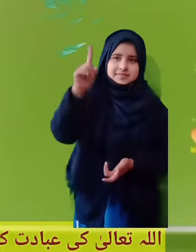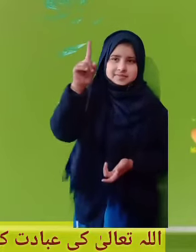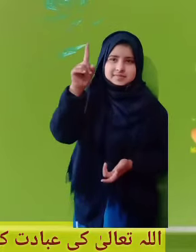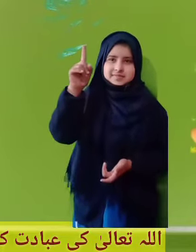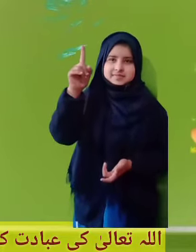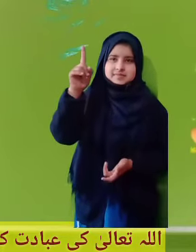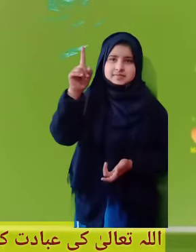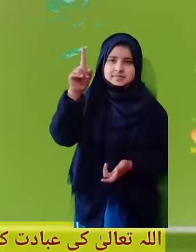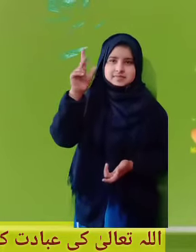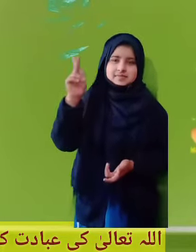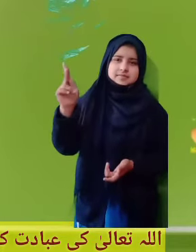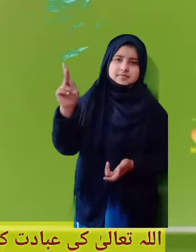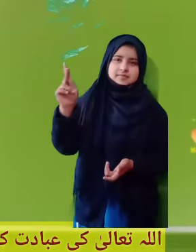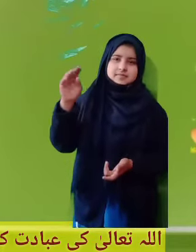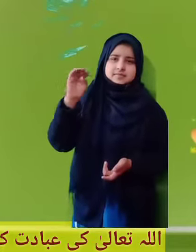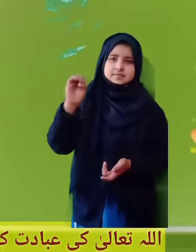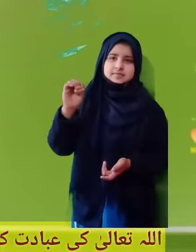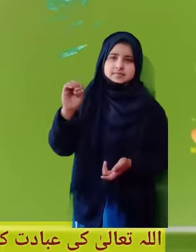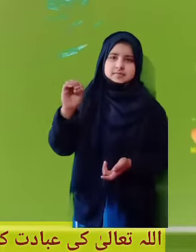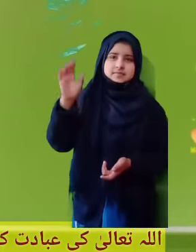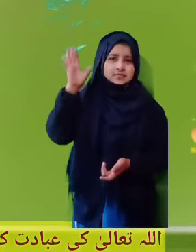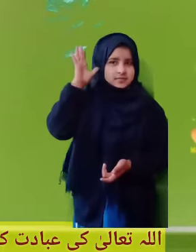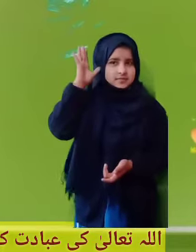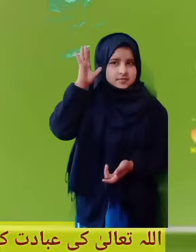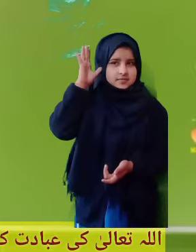अल्लाह ताला की